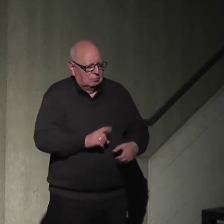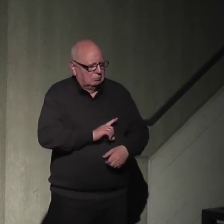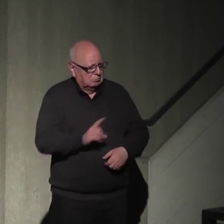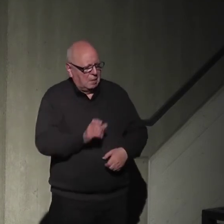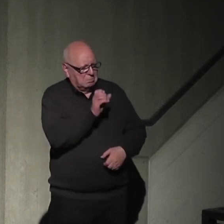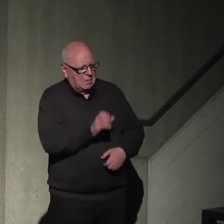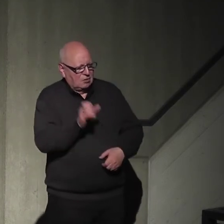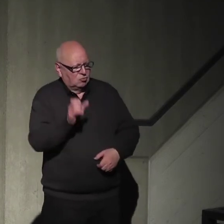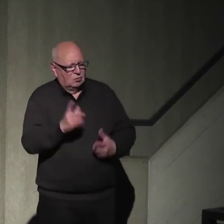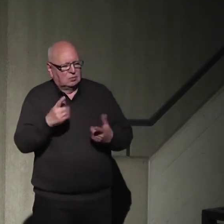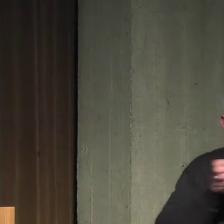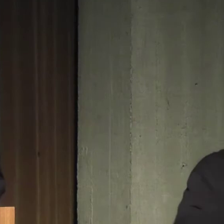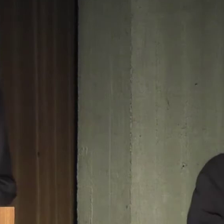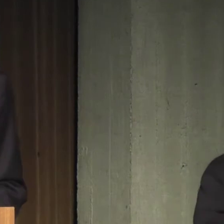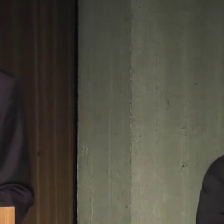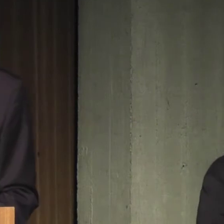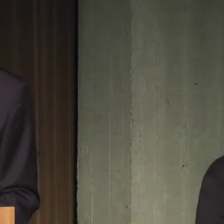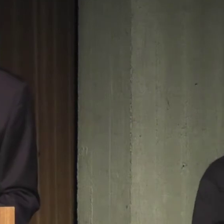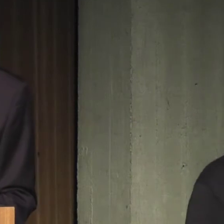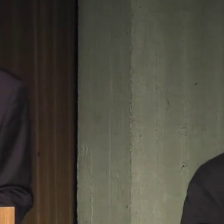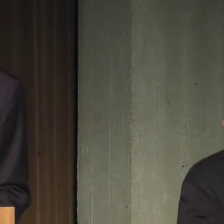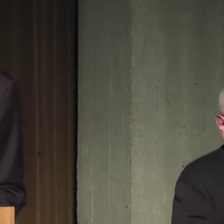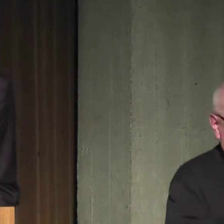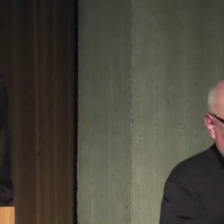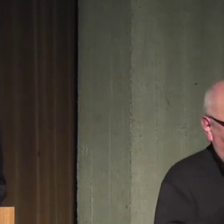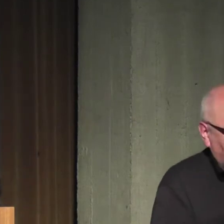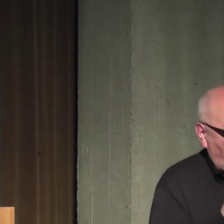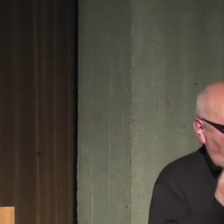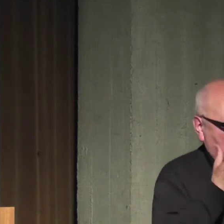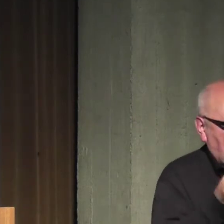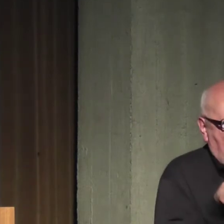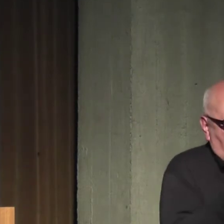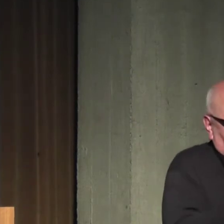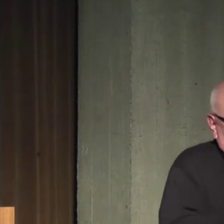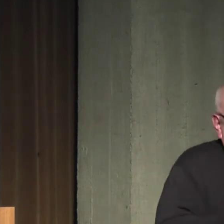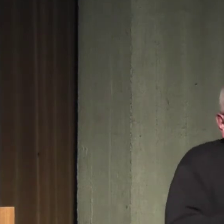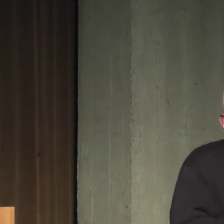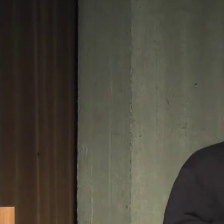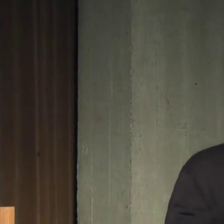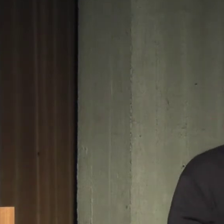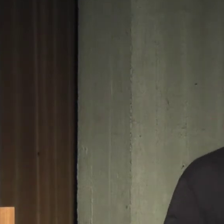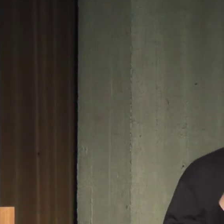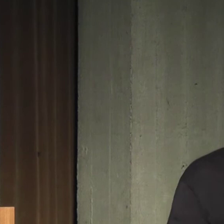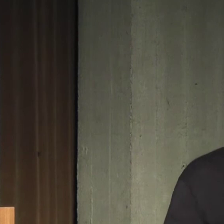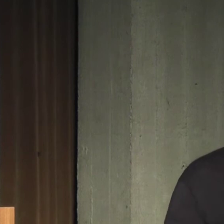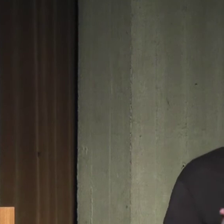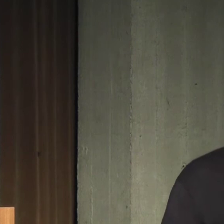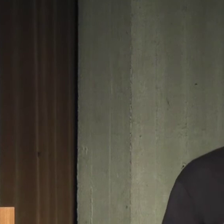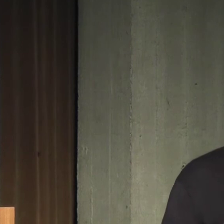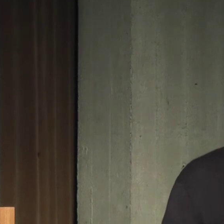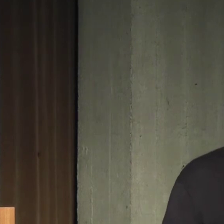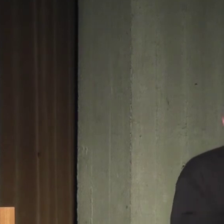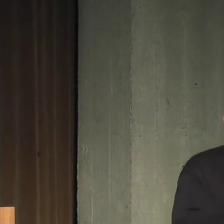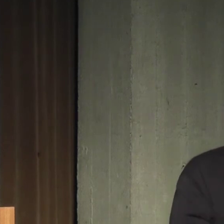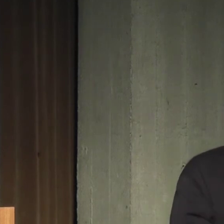und Projekte bewegen. Die Lippstädter Rose ist deshalb eine Auszeichnung, die so wichtig ist, weil sie uns den Stellenwert